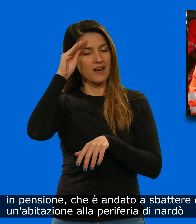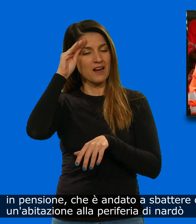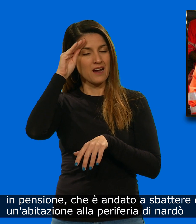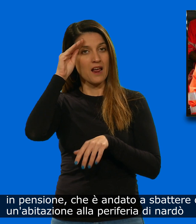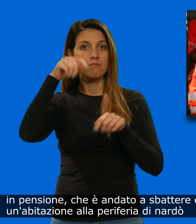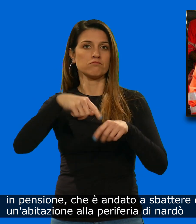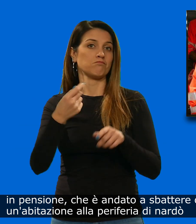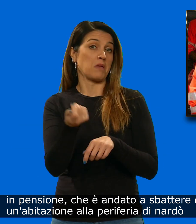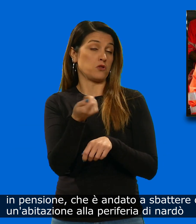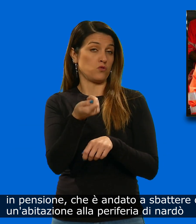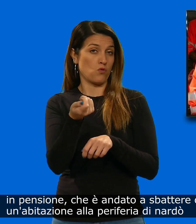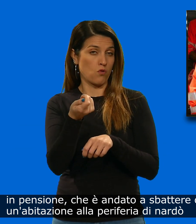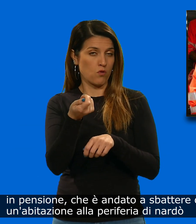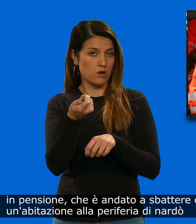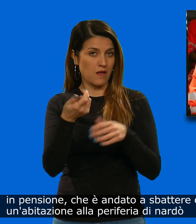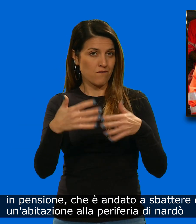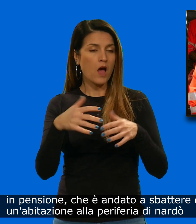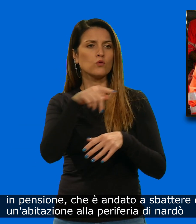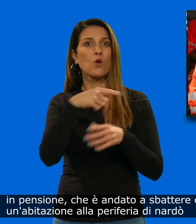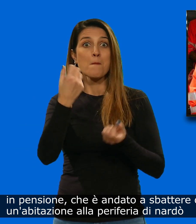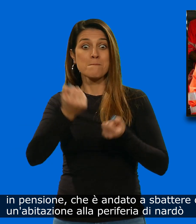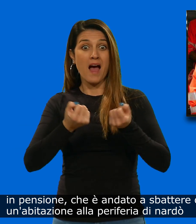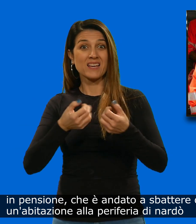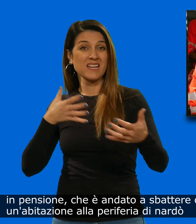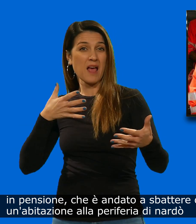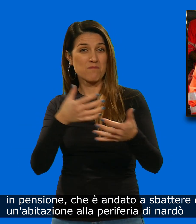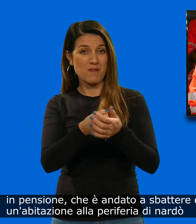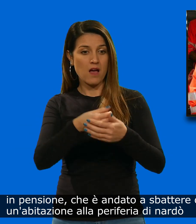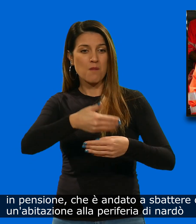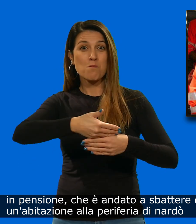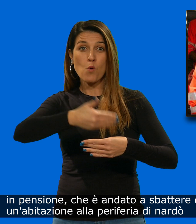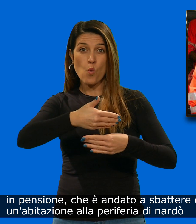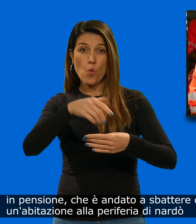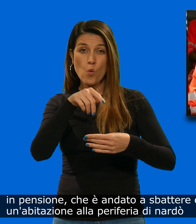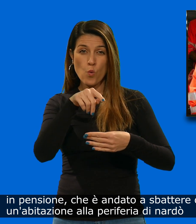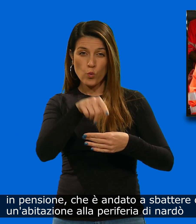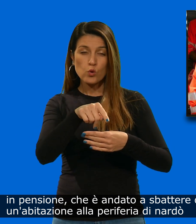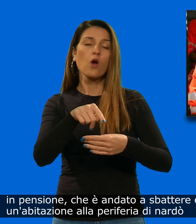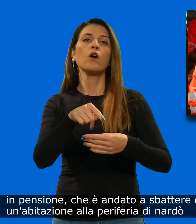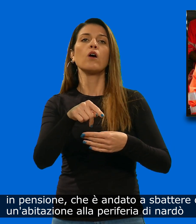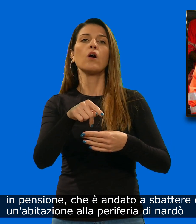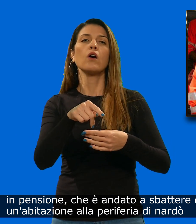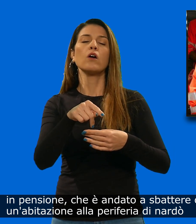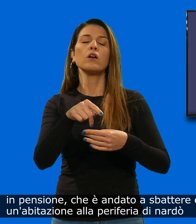pensione CH è andato a sbattere contro il muro di cinta di un'abitazione alla periferia di